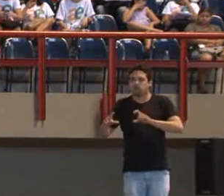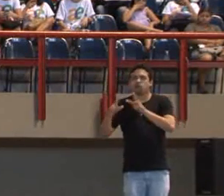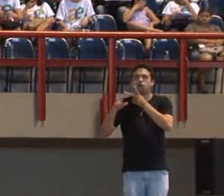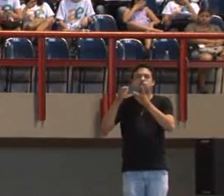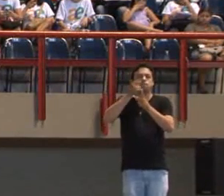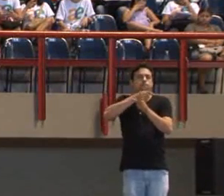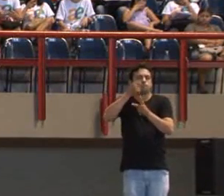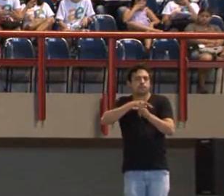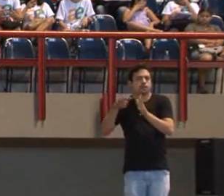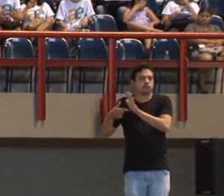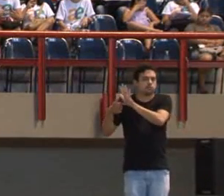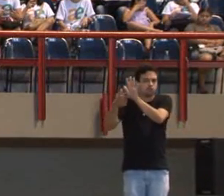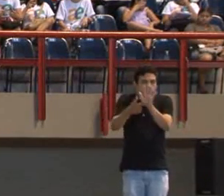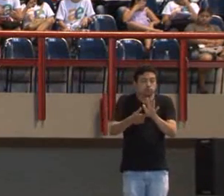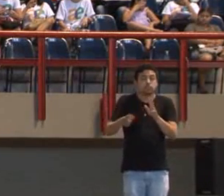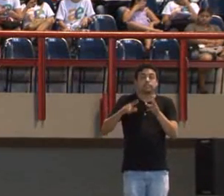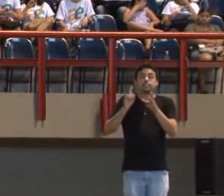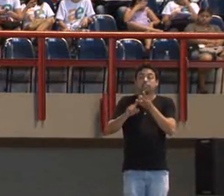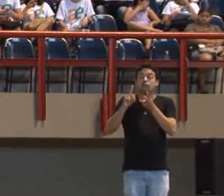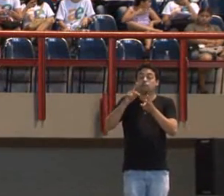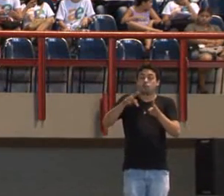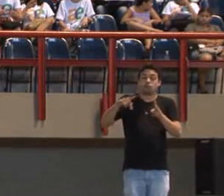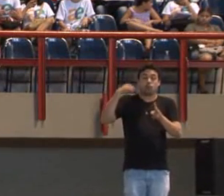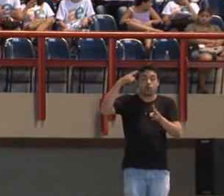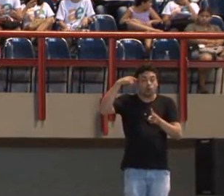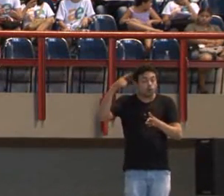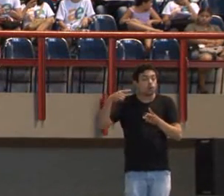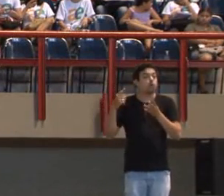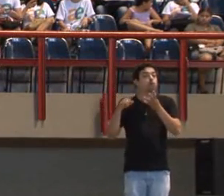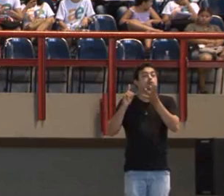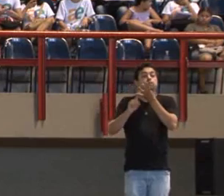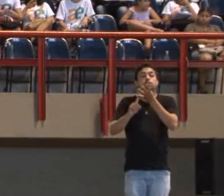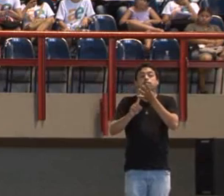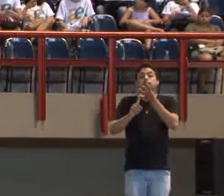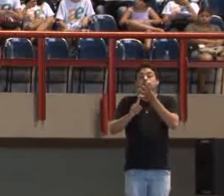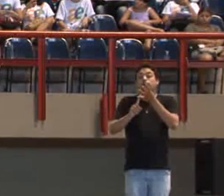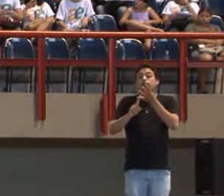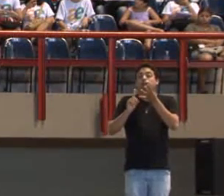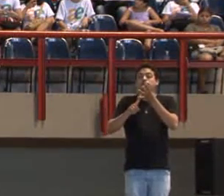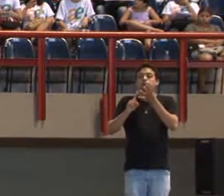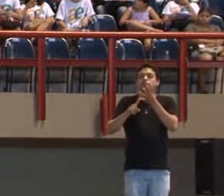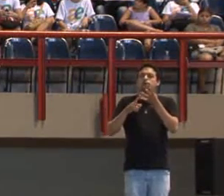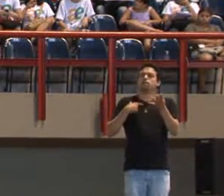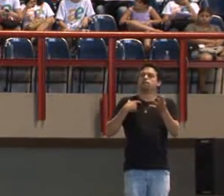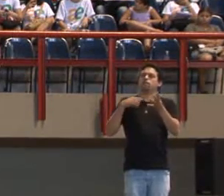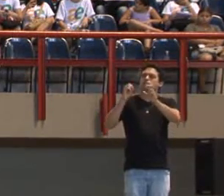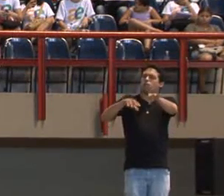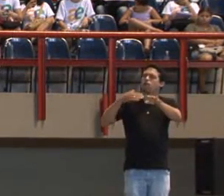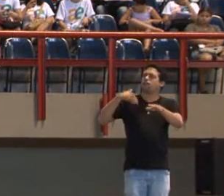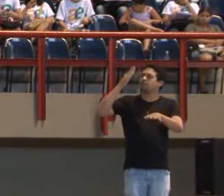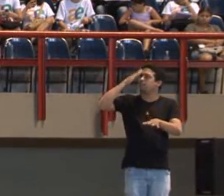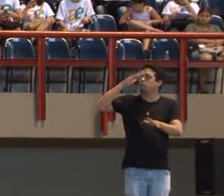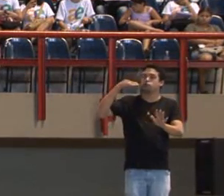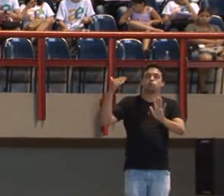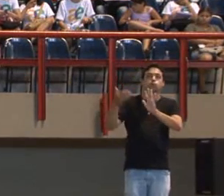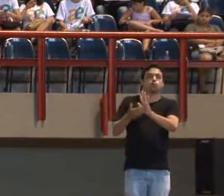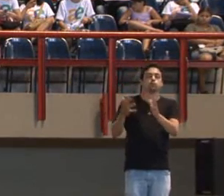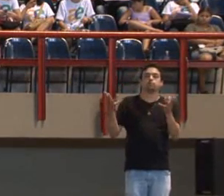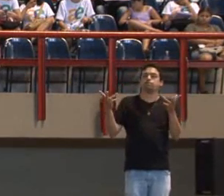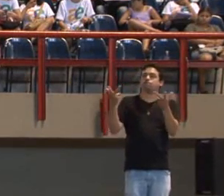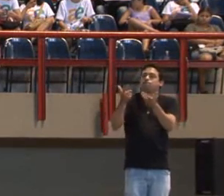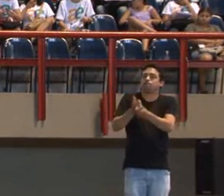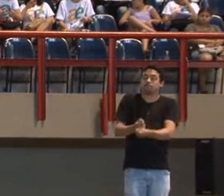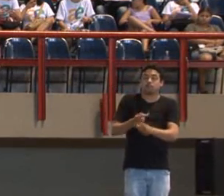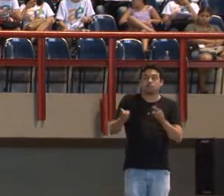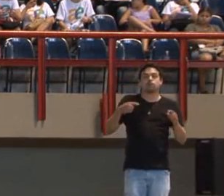contava história e o professor era maluco e quando você terminou a aula você diz, caraca, eu entendi tudo. Aí